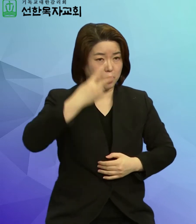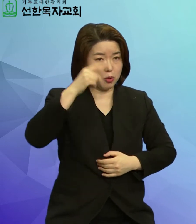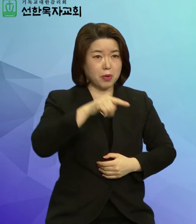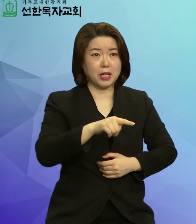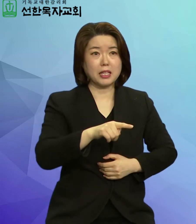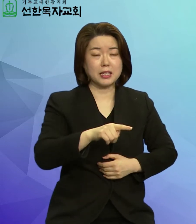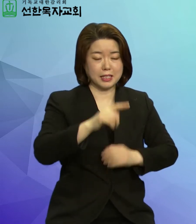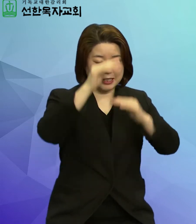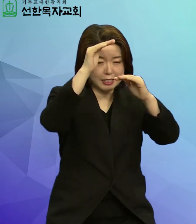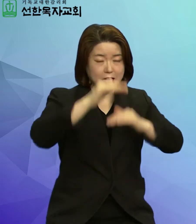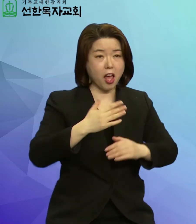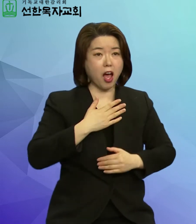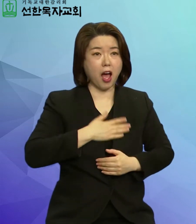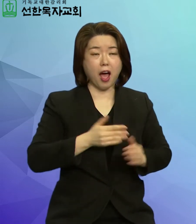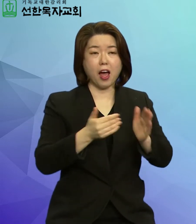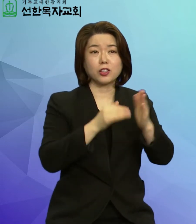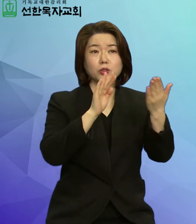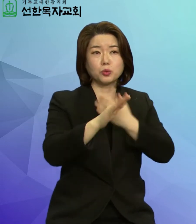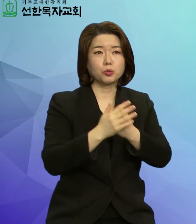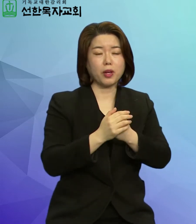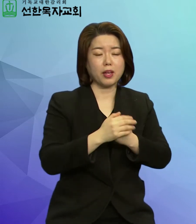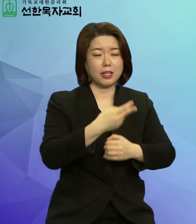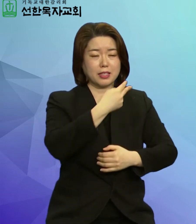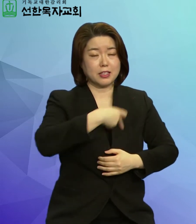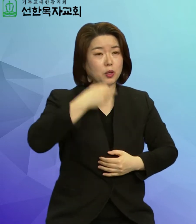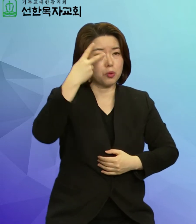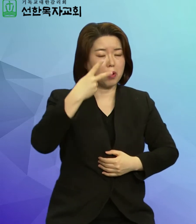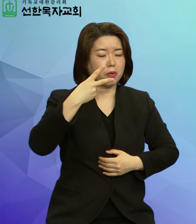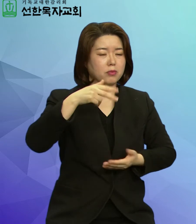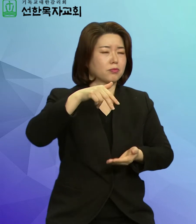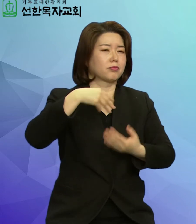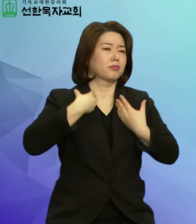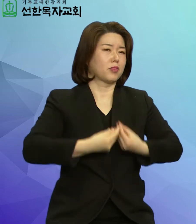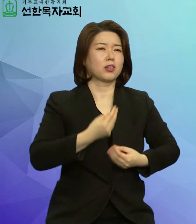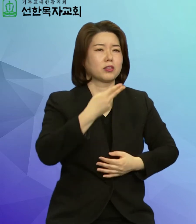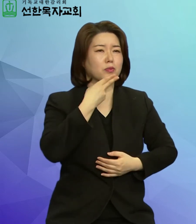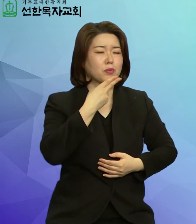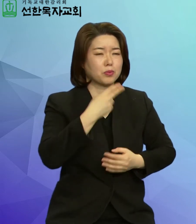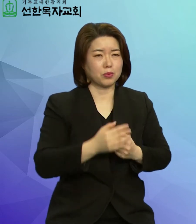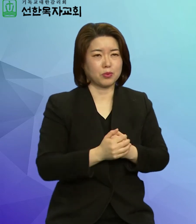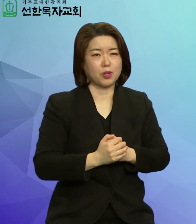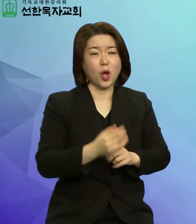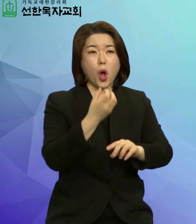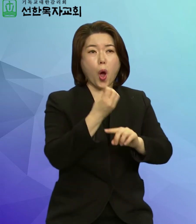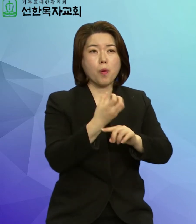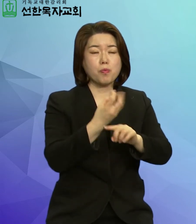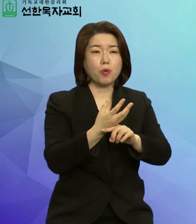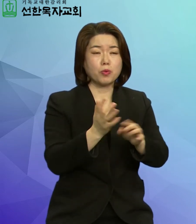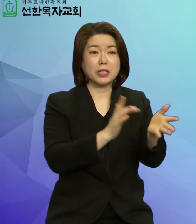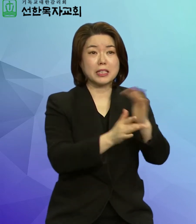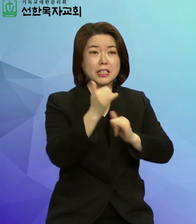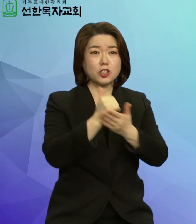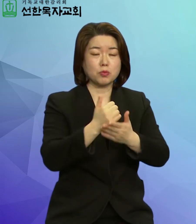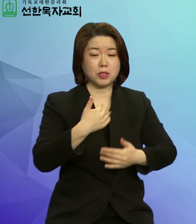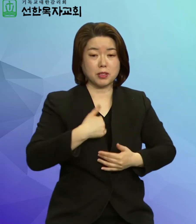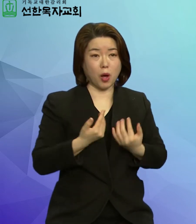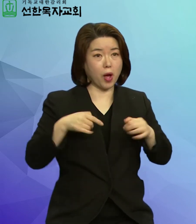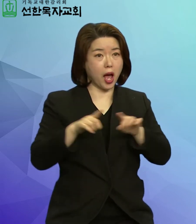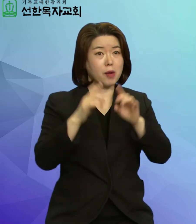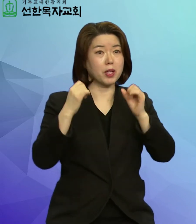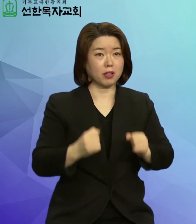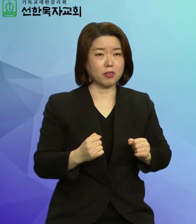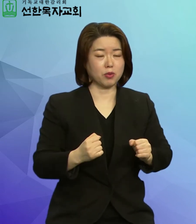이 사실을 알고 난 다음에 그는 낙심하지 않았습니다. 보물이신 예수님이 나와